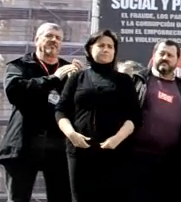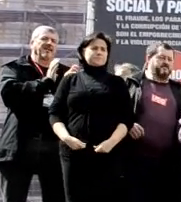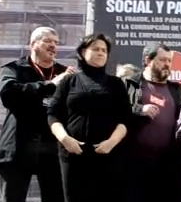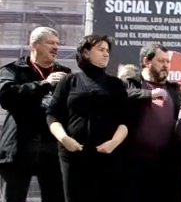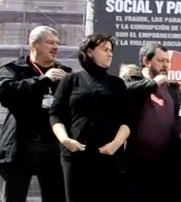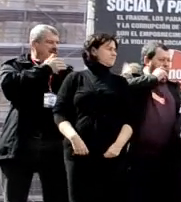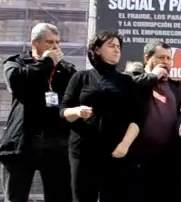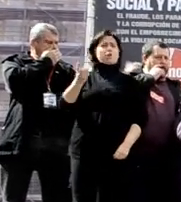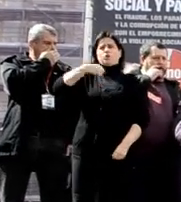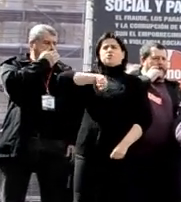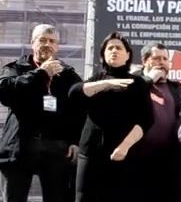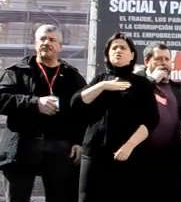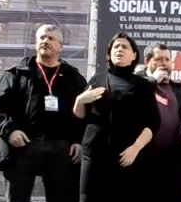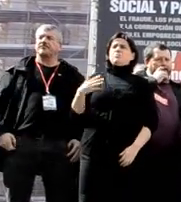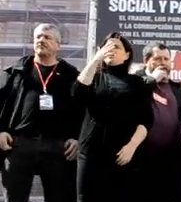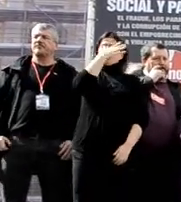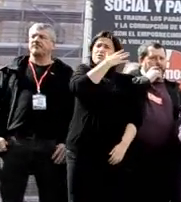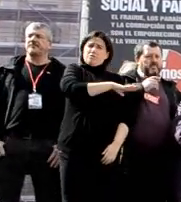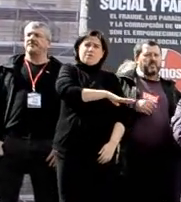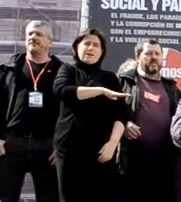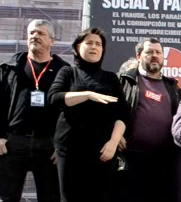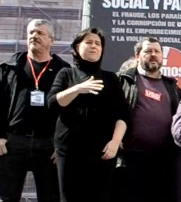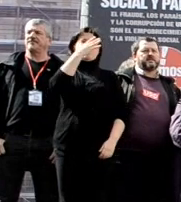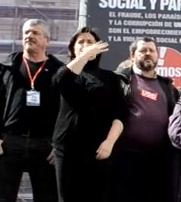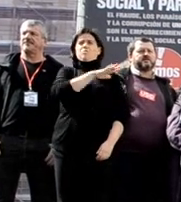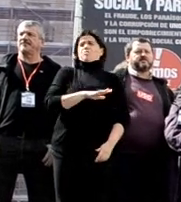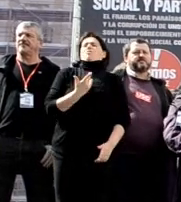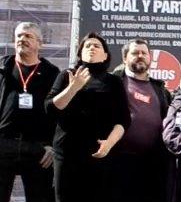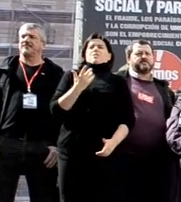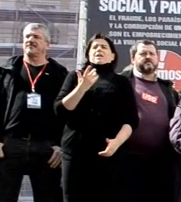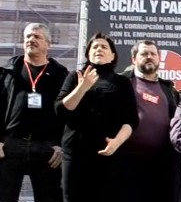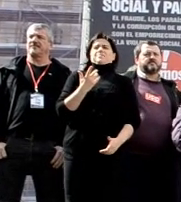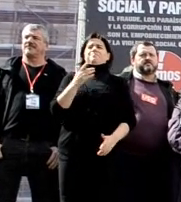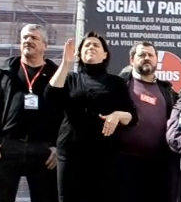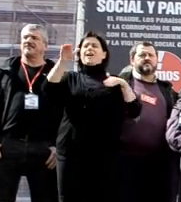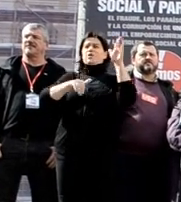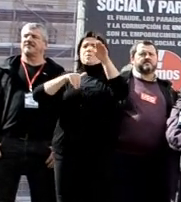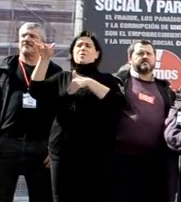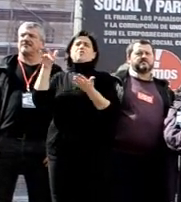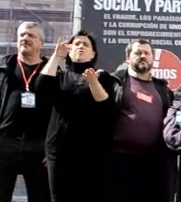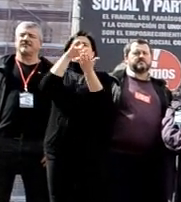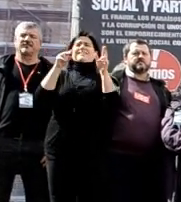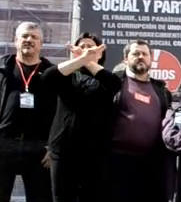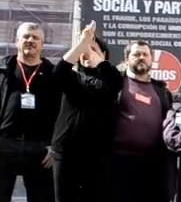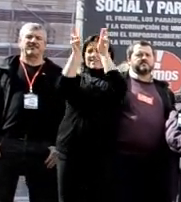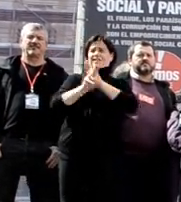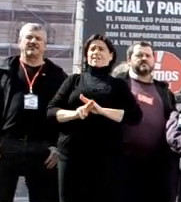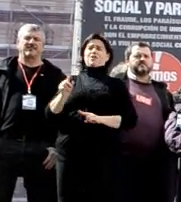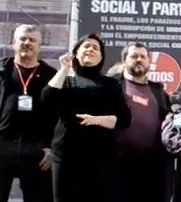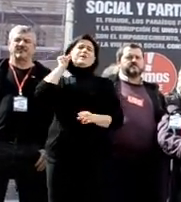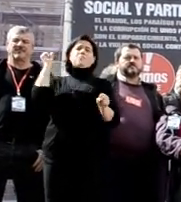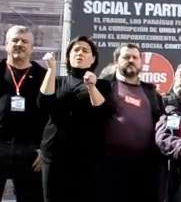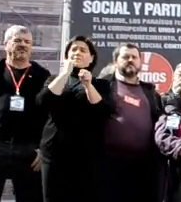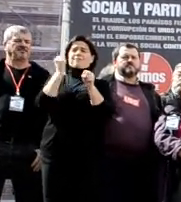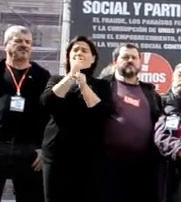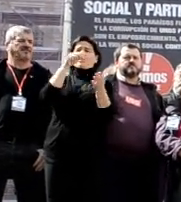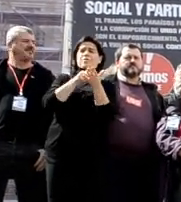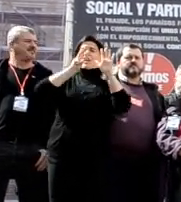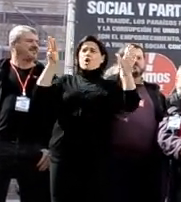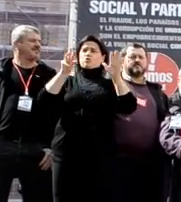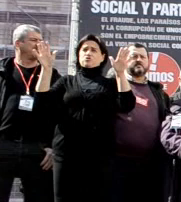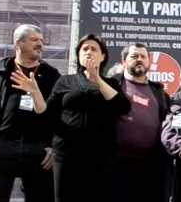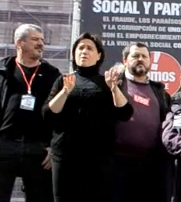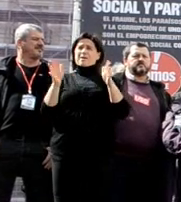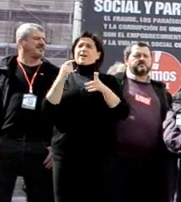Para denunciar, teniendo presente la conmemoración del Día Internacional de la Mujer Trabajadora el 8 de marzo, las consecuencias